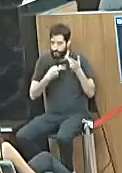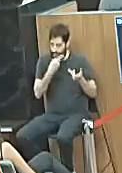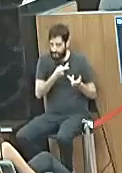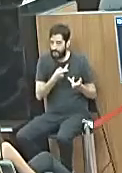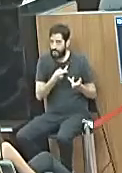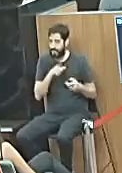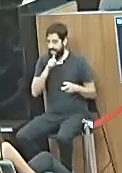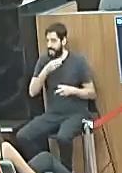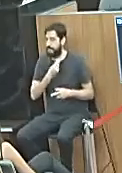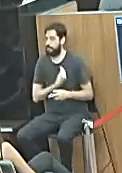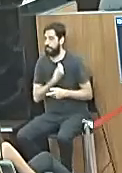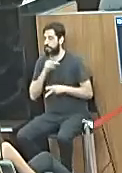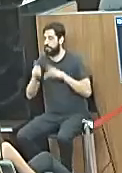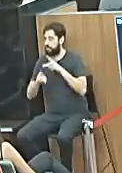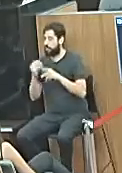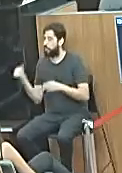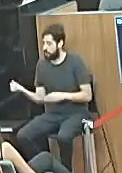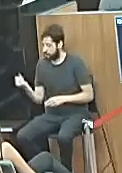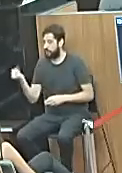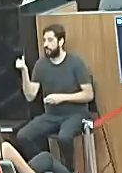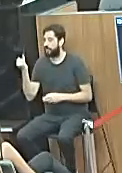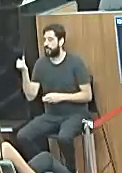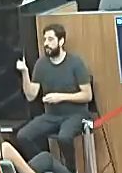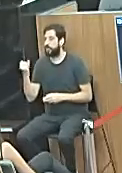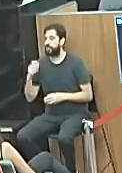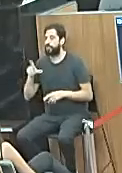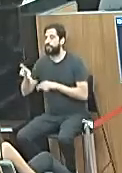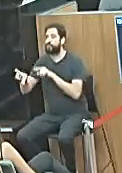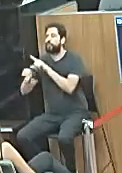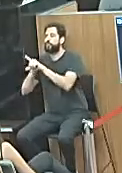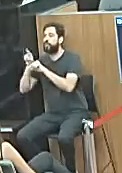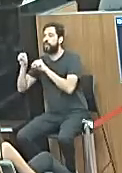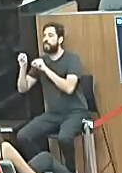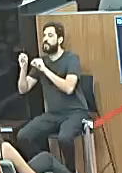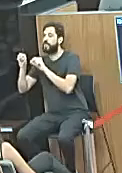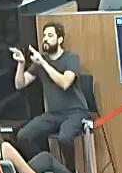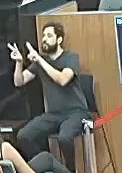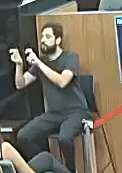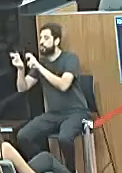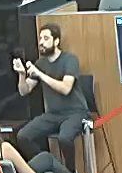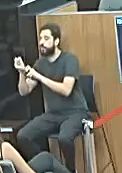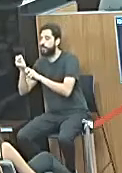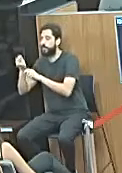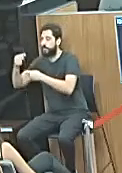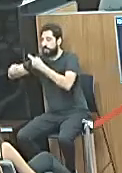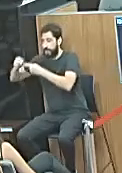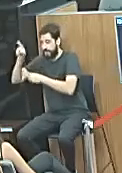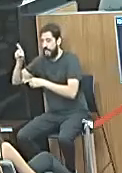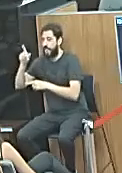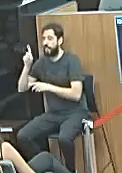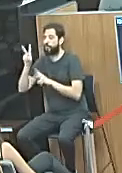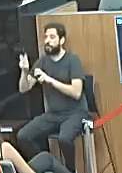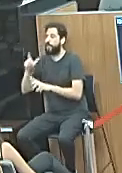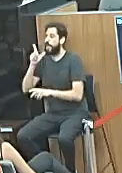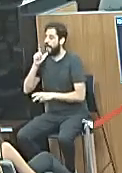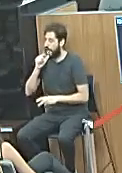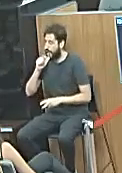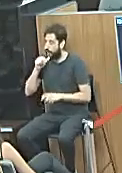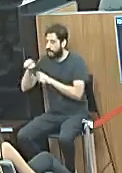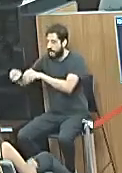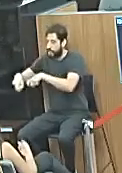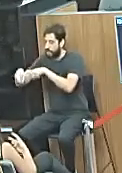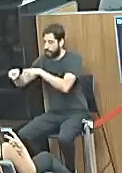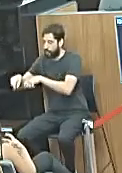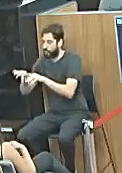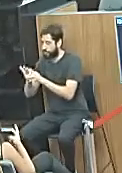regiões que mais precisam nós escolhemos para debater nessas regiões a questão da água da agricultura familiar e da cultura mas